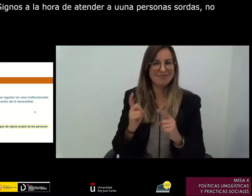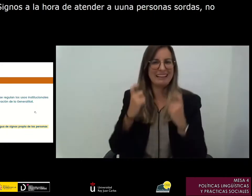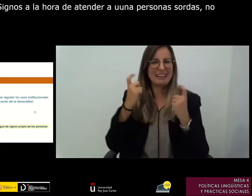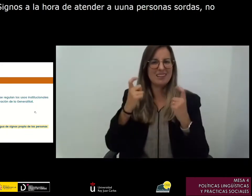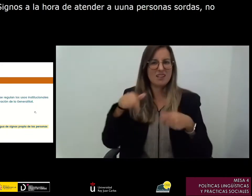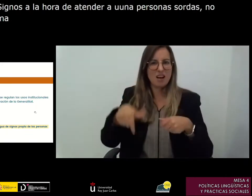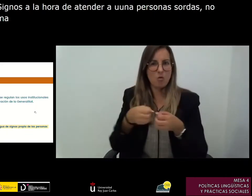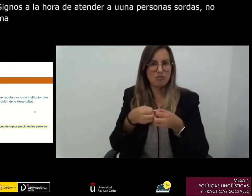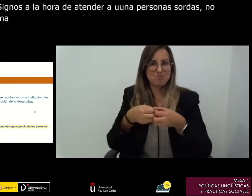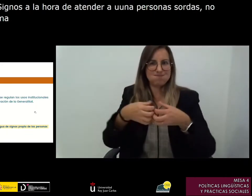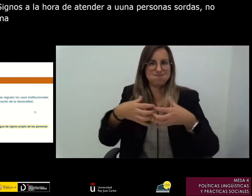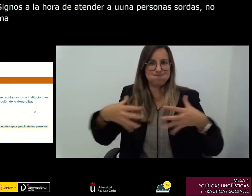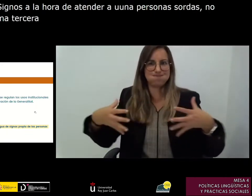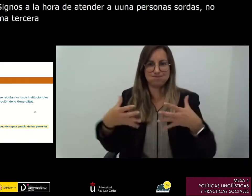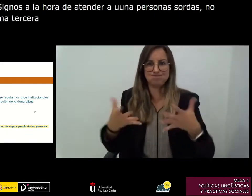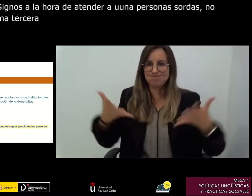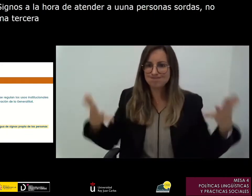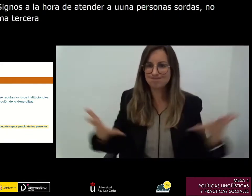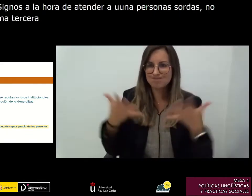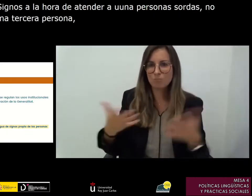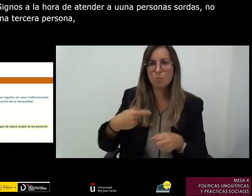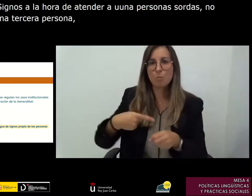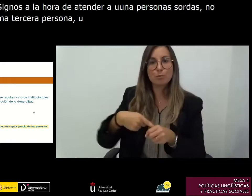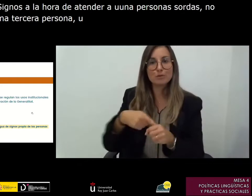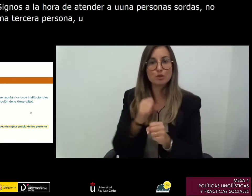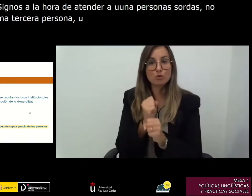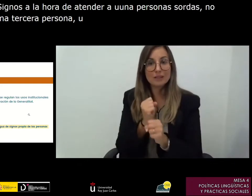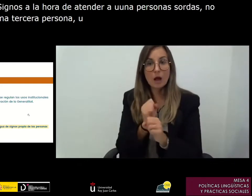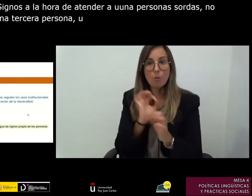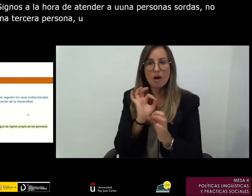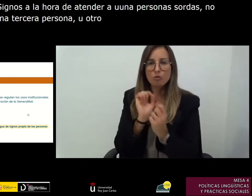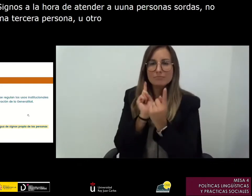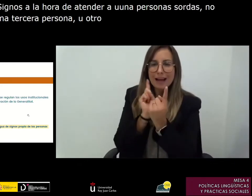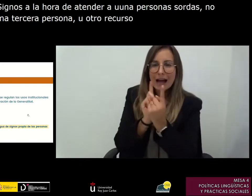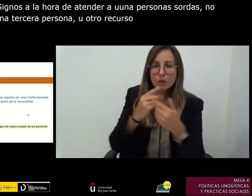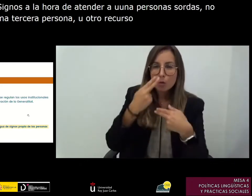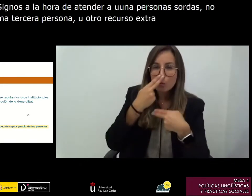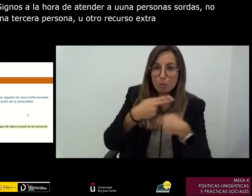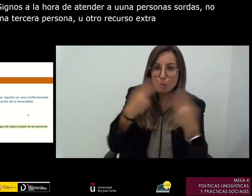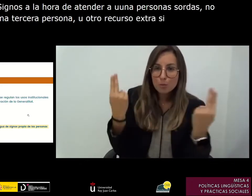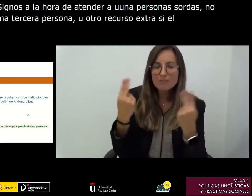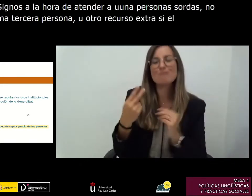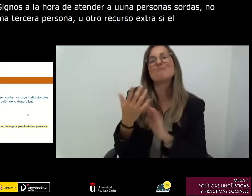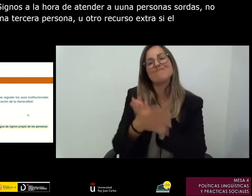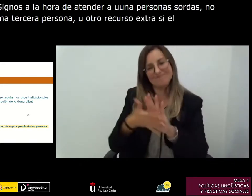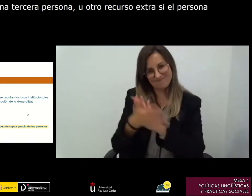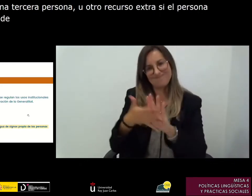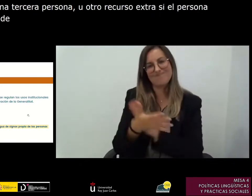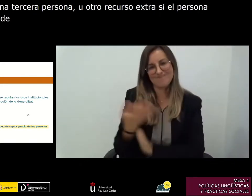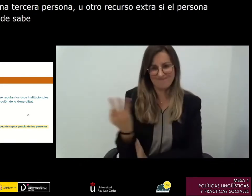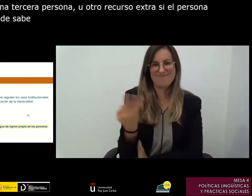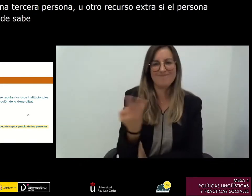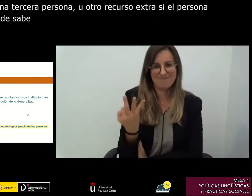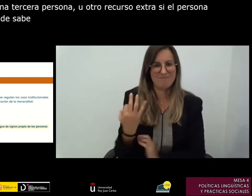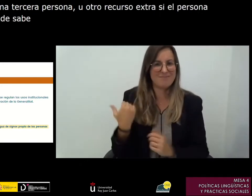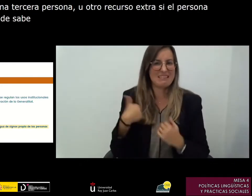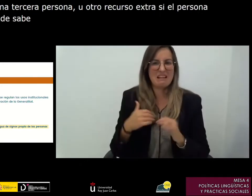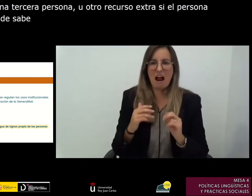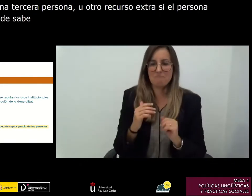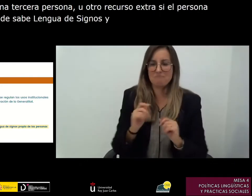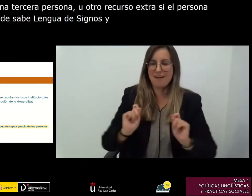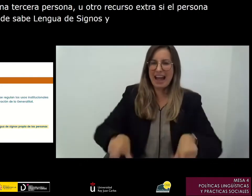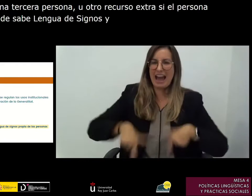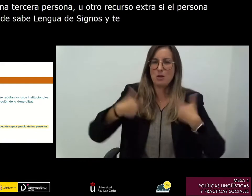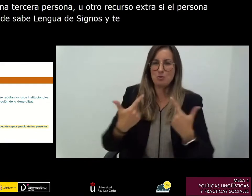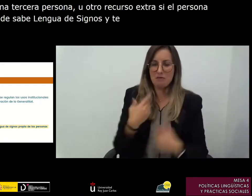otro recurso extra, si la persona que te está atendiendo sabe lengua de signos y te puede atender en tu propia lengua. Entonces,